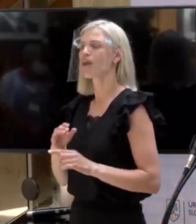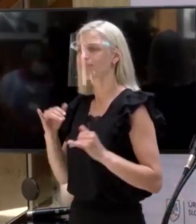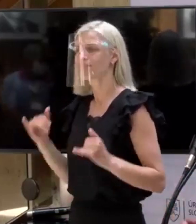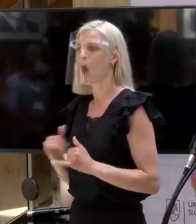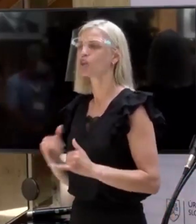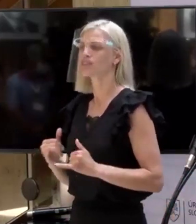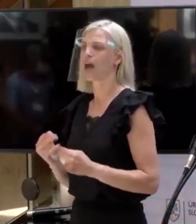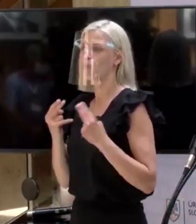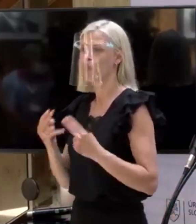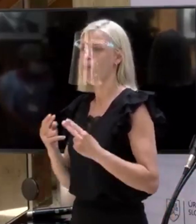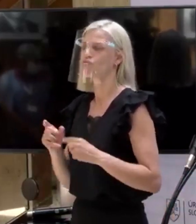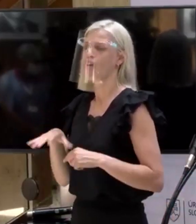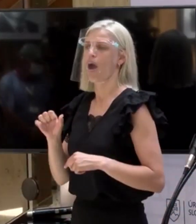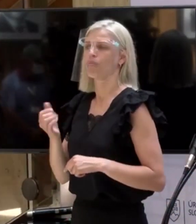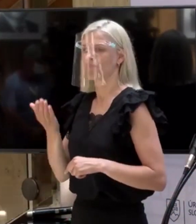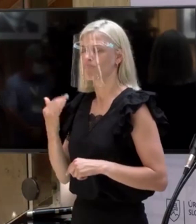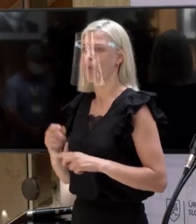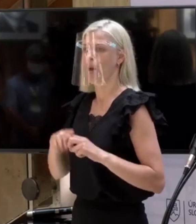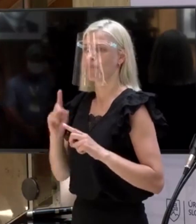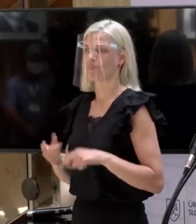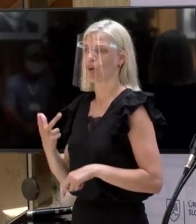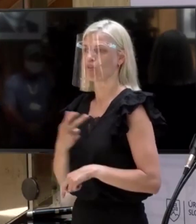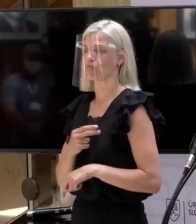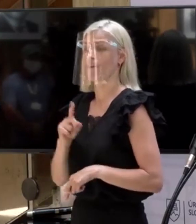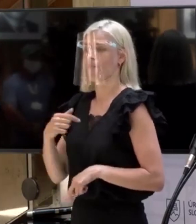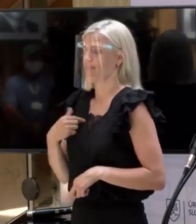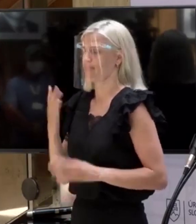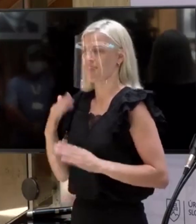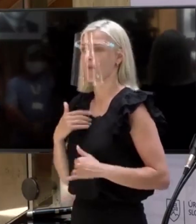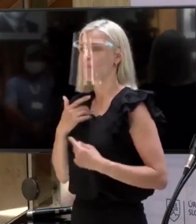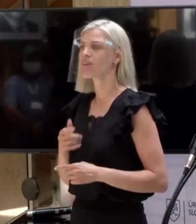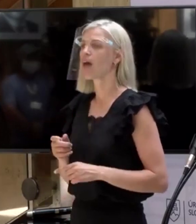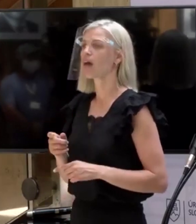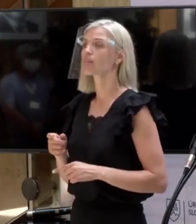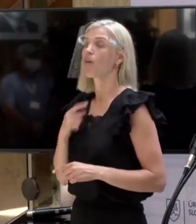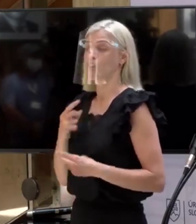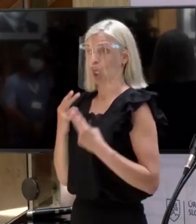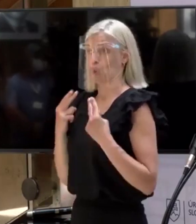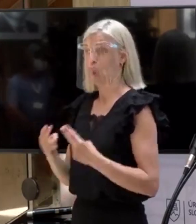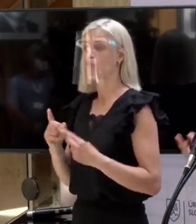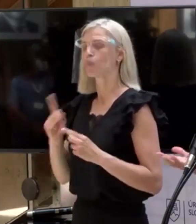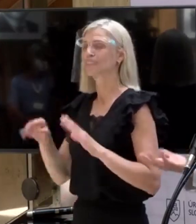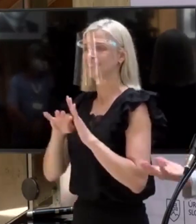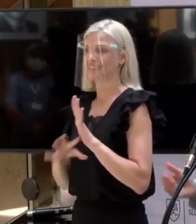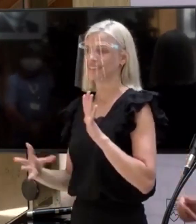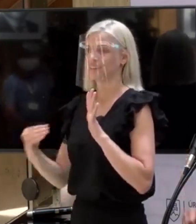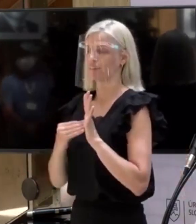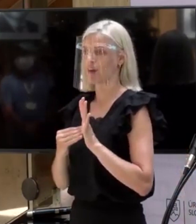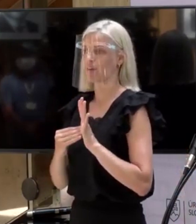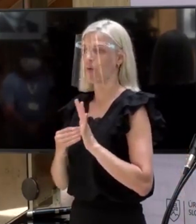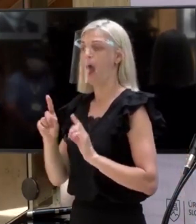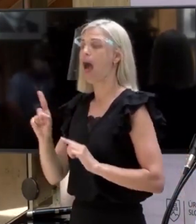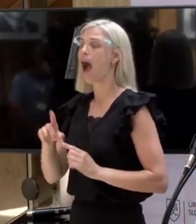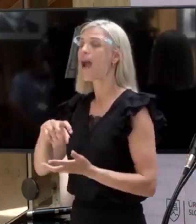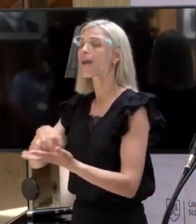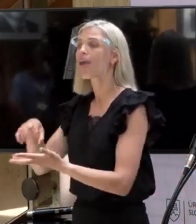naozaj náležité. Na to ja odpovedať neviem. Ja viem len k tomu povedať, že je dôležité, aby to malo zákonný základ. A teda, aby to bolo z tohto pohľadu v súlade